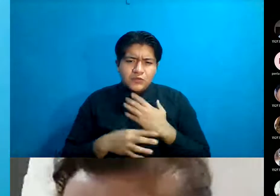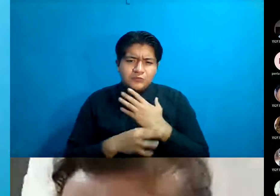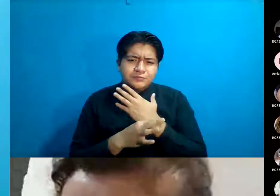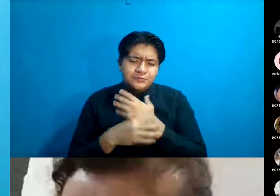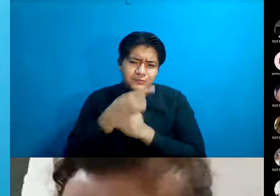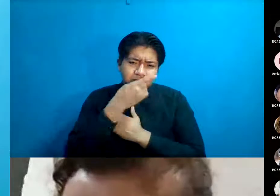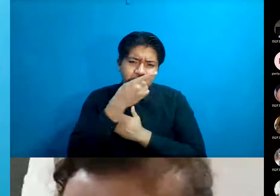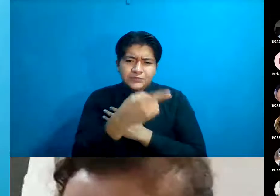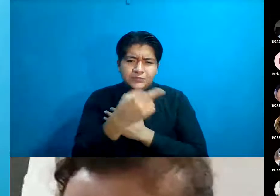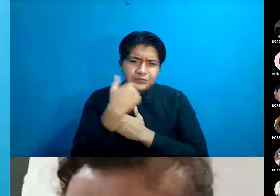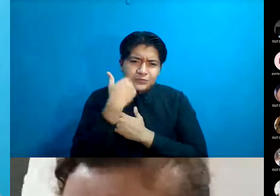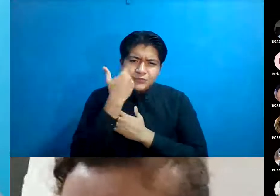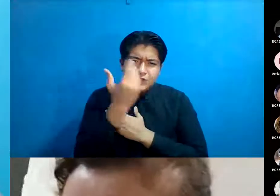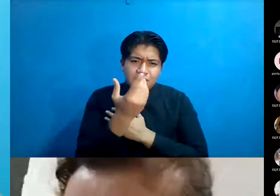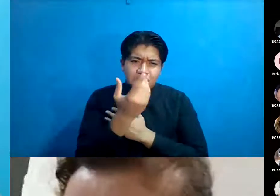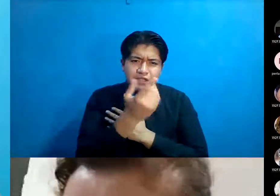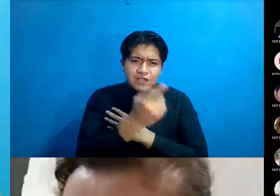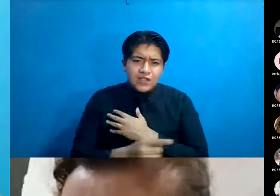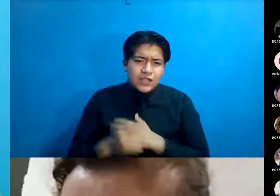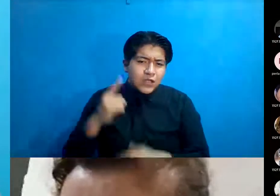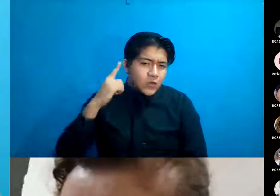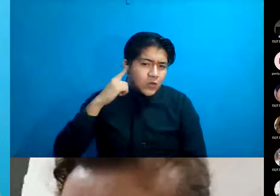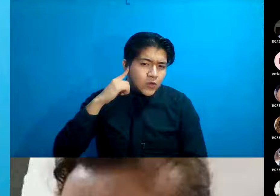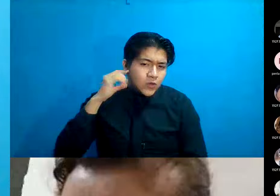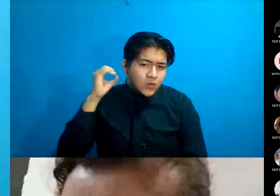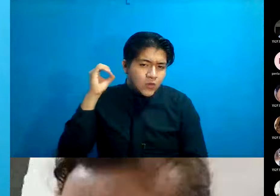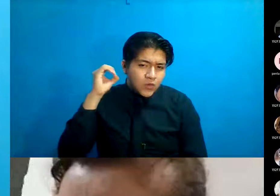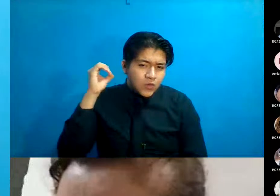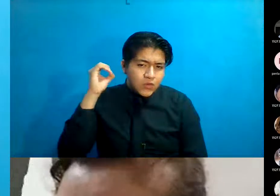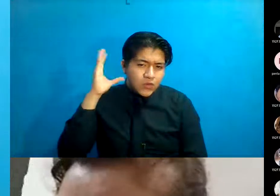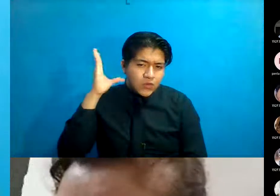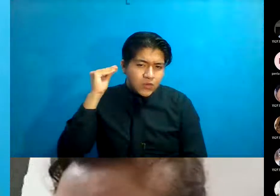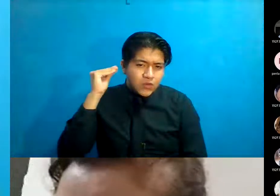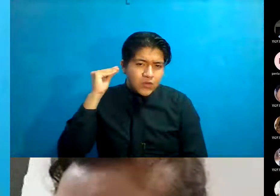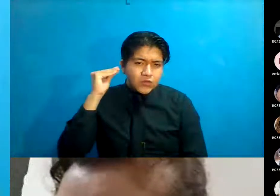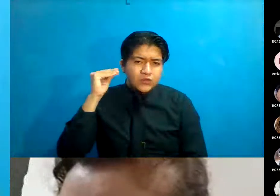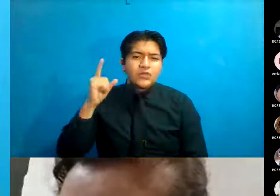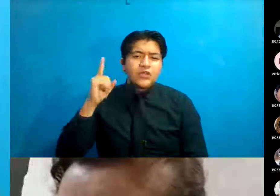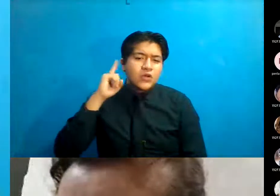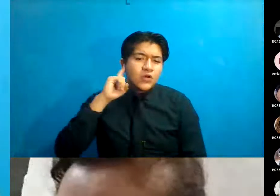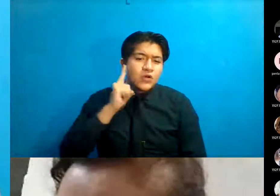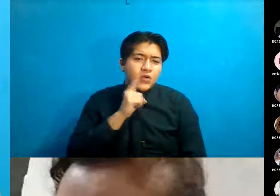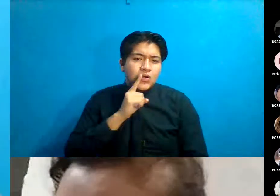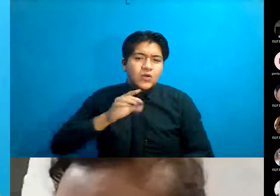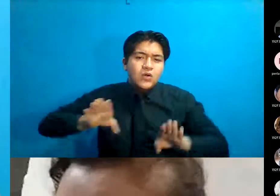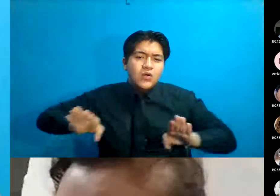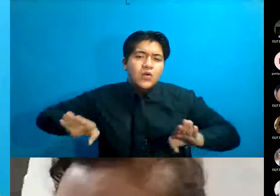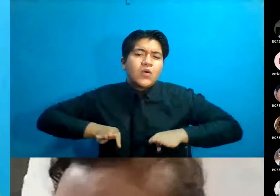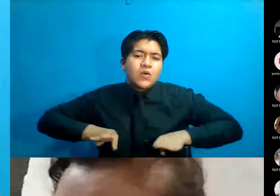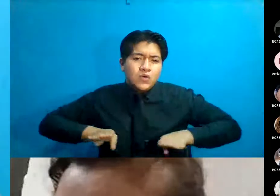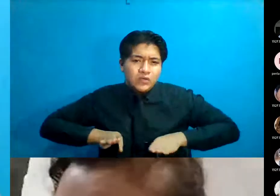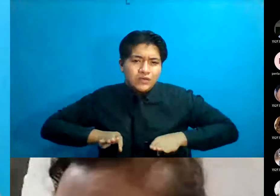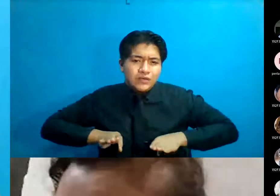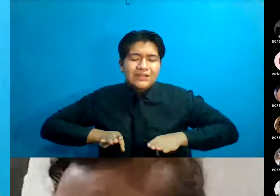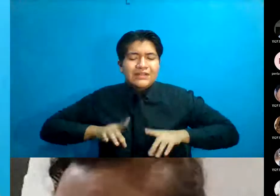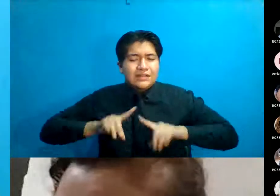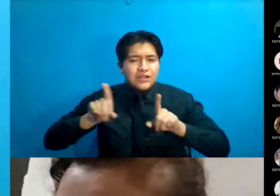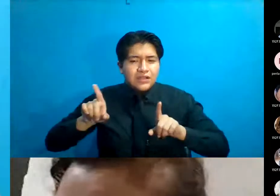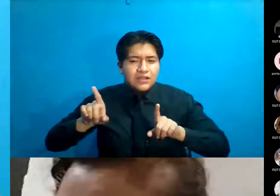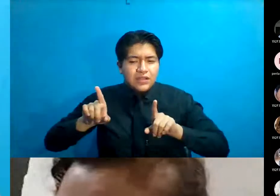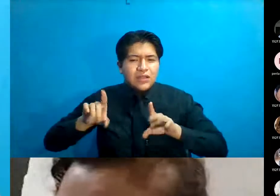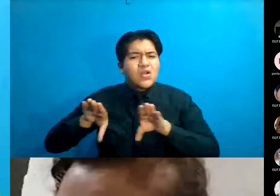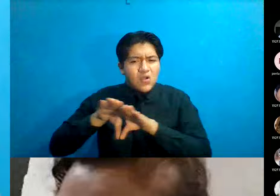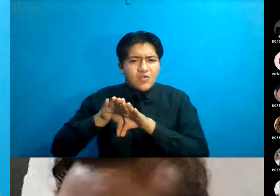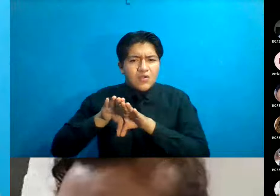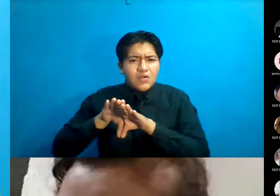la sordera y la sorditud, hacer una diferencia súper rápida, en la cual la sordera está enfocada en un aspecto